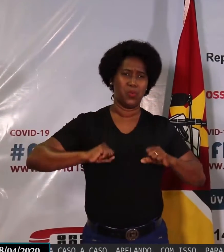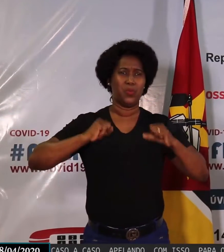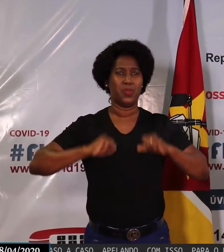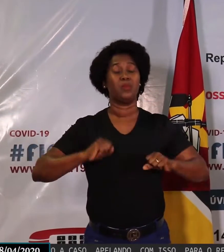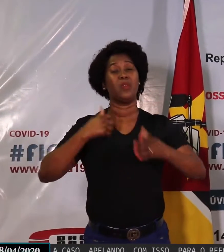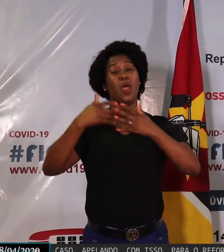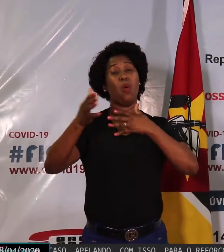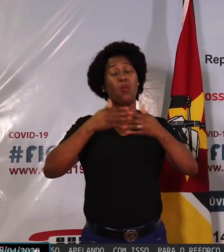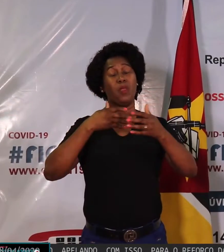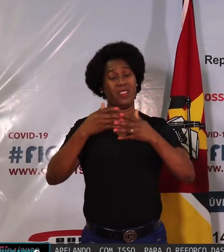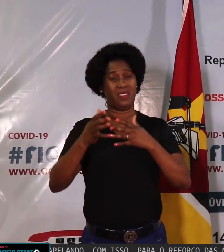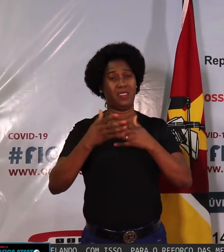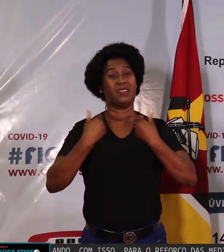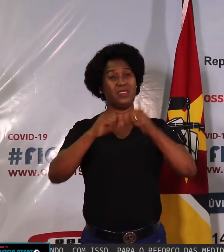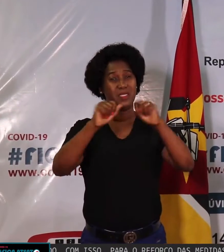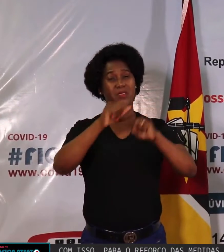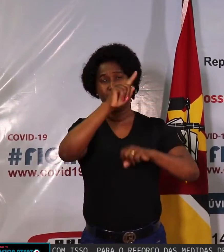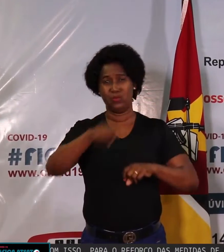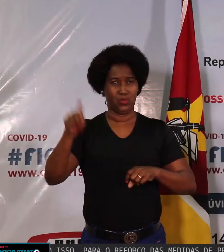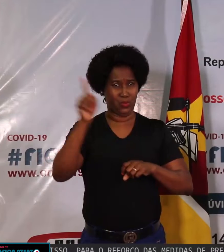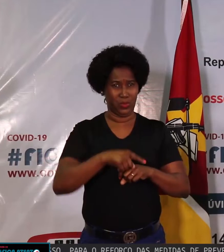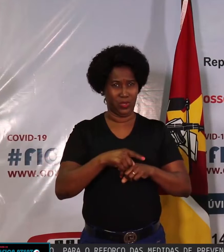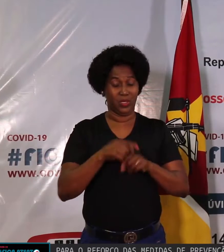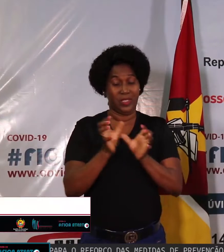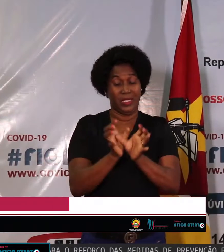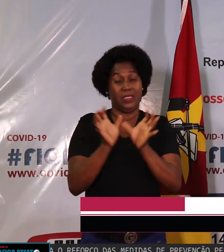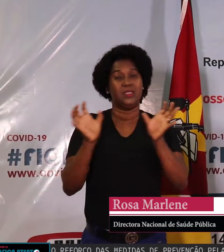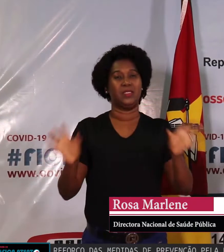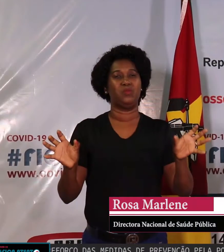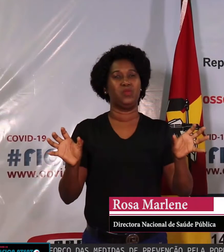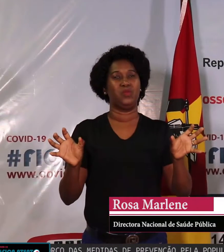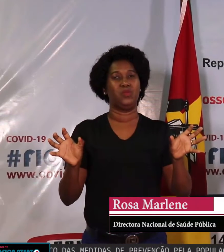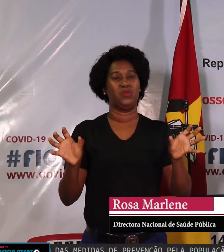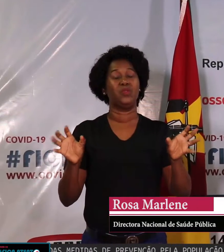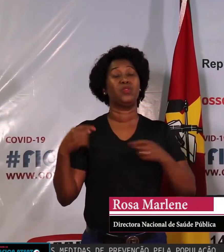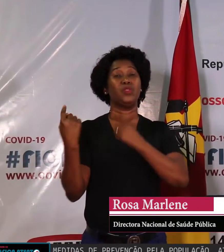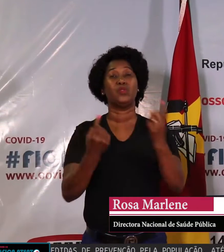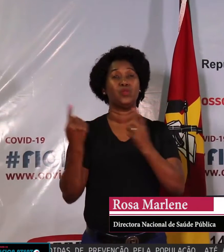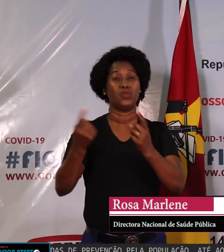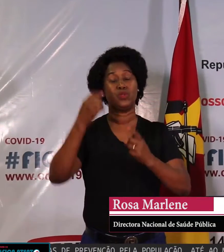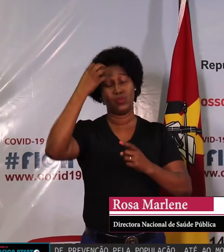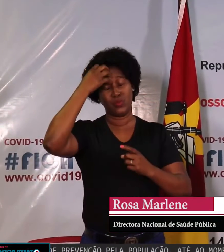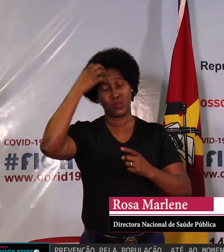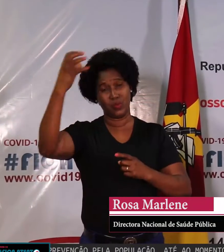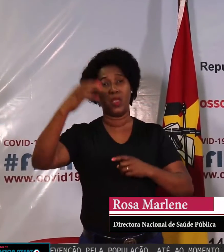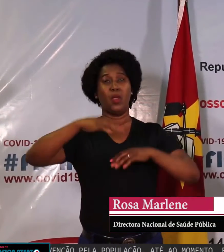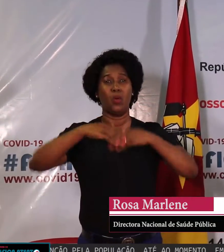outra índole, exceptuando questões inadiáveis de Estado ou sociais.